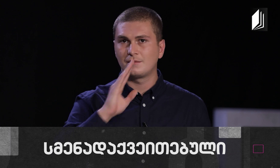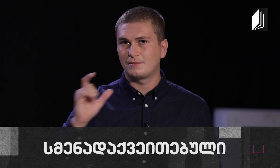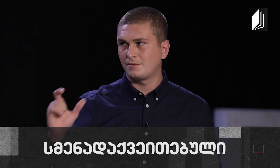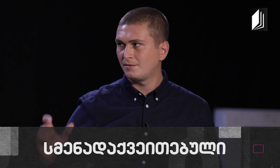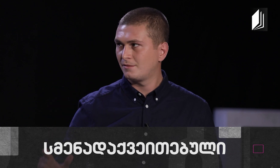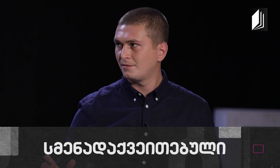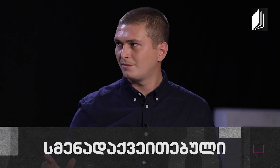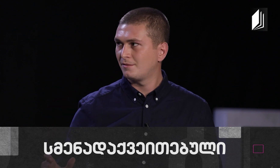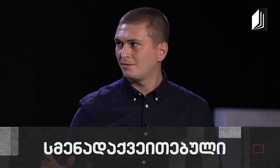სმენადაქვეითებული.